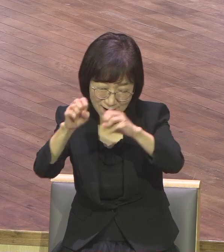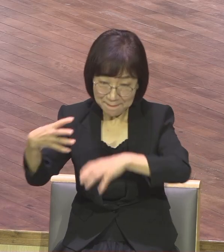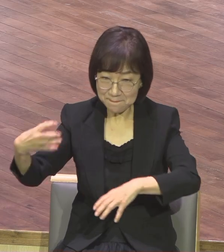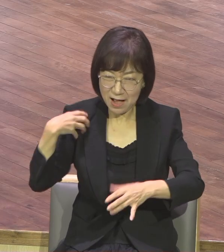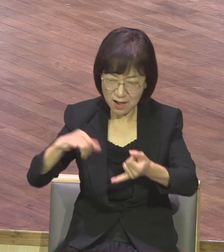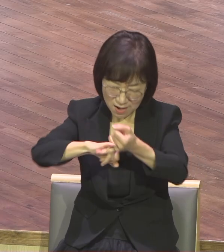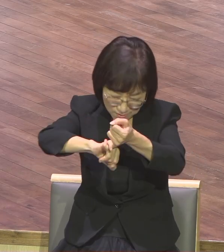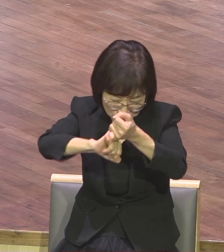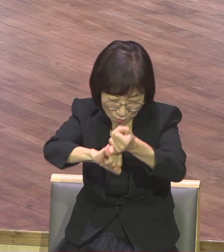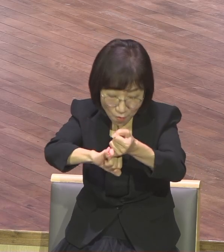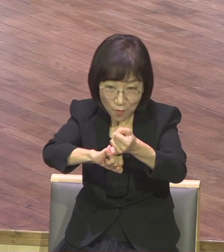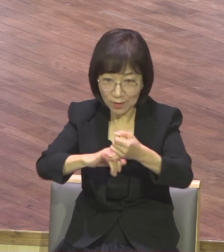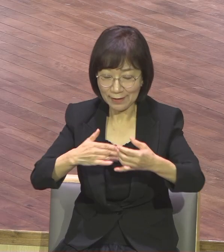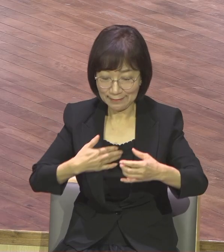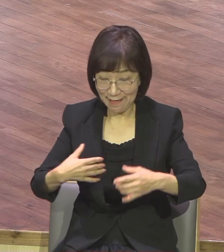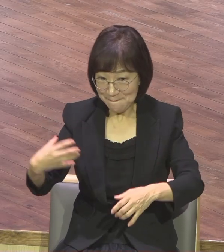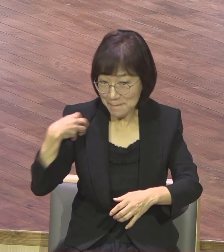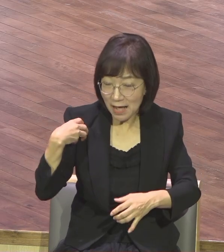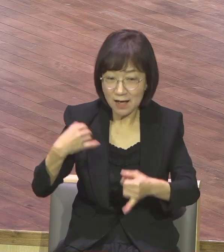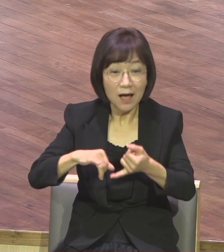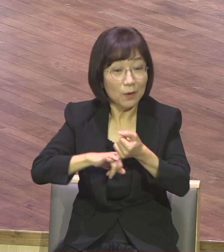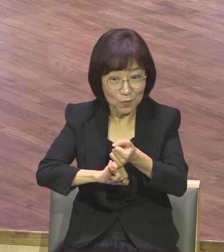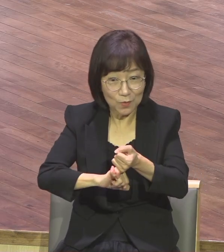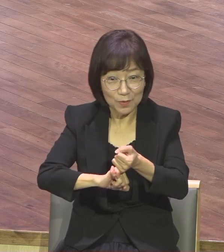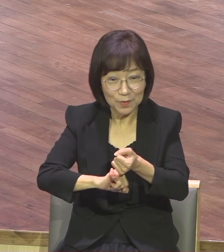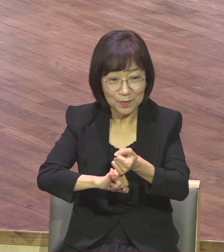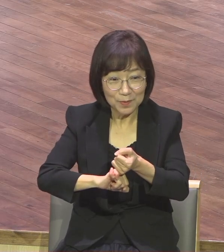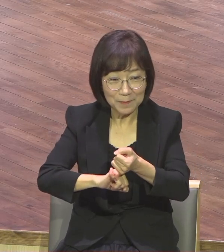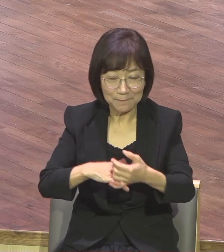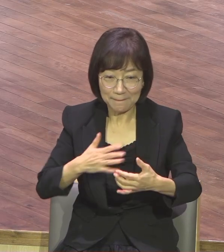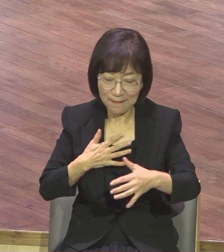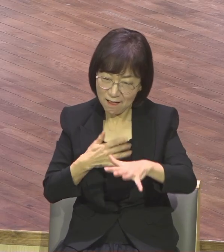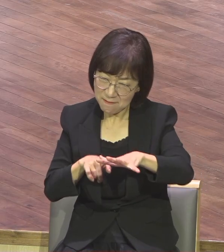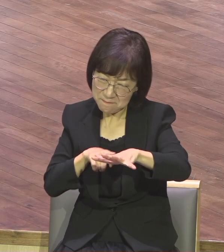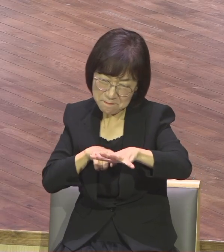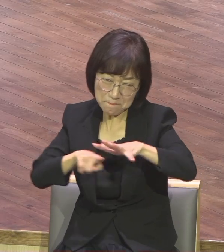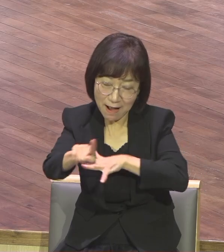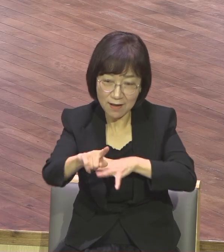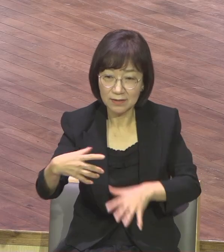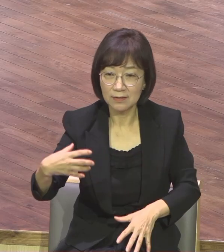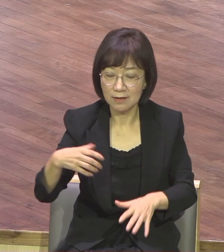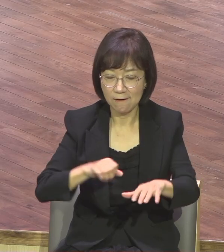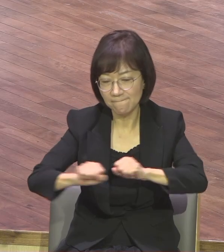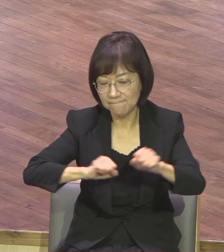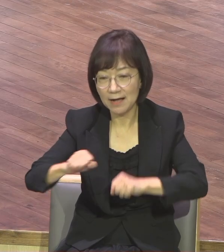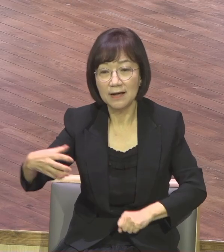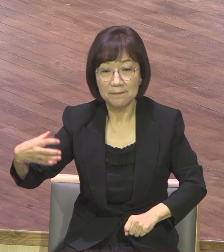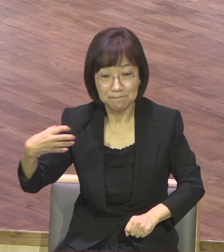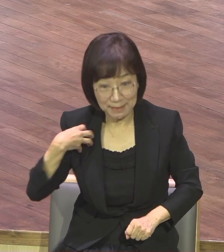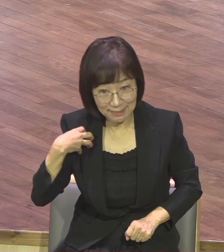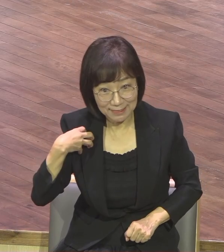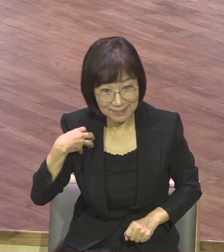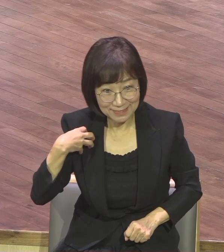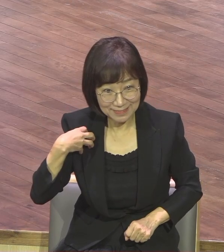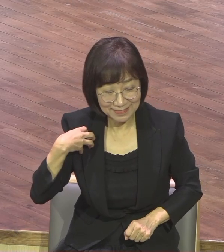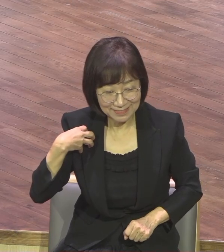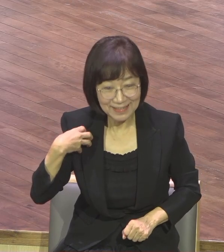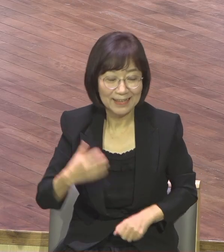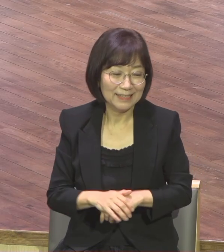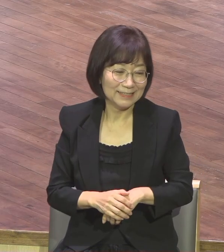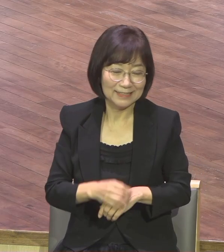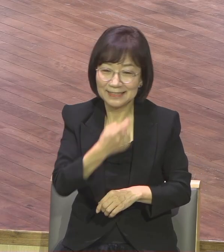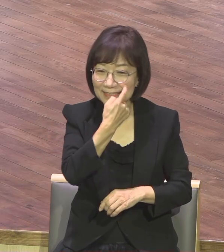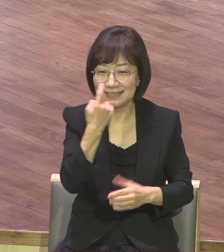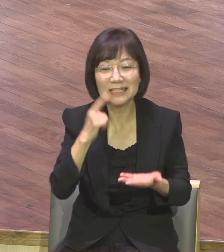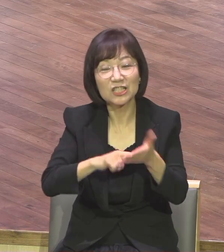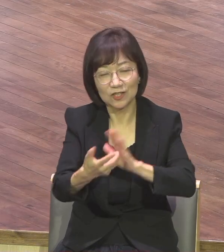말겠다. 이 일에 내가 동참할 것이다. 이 일에 내가 선두에 설 것이다. 이런 현장 증거를